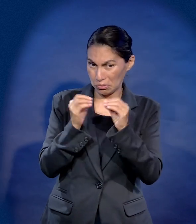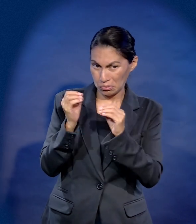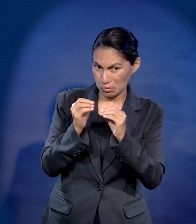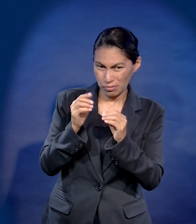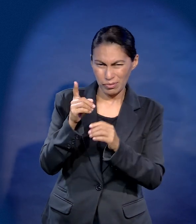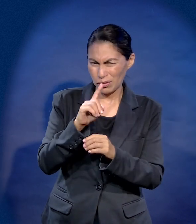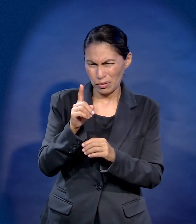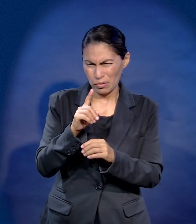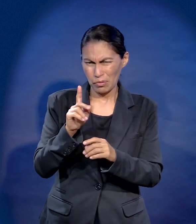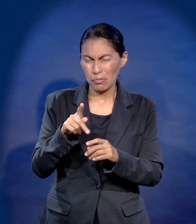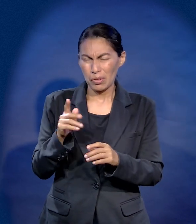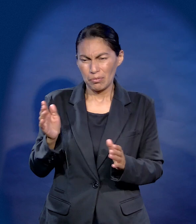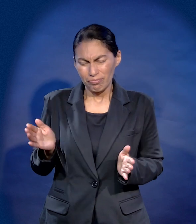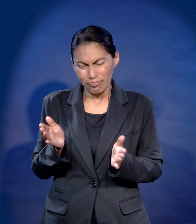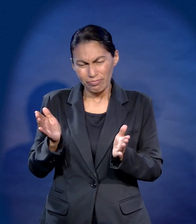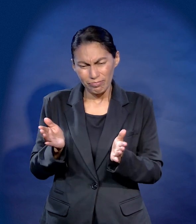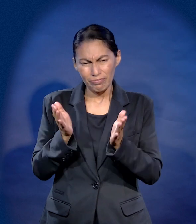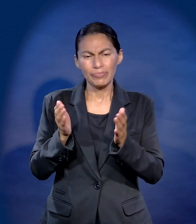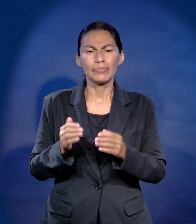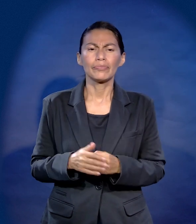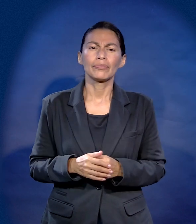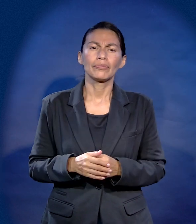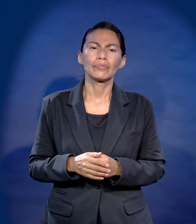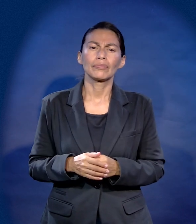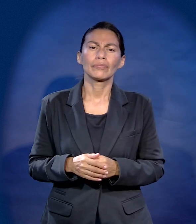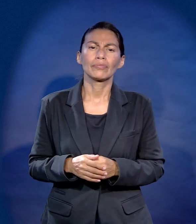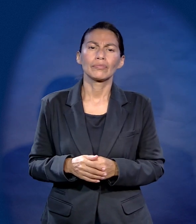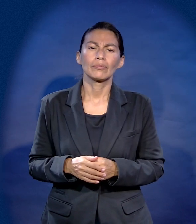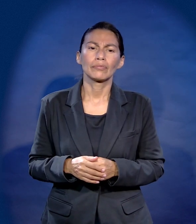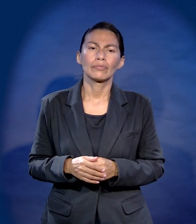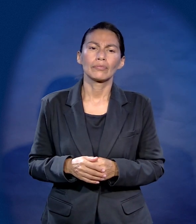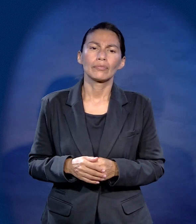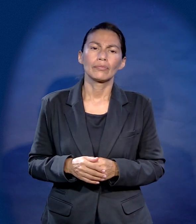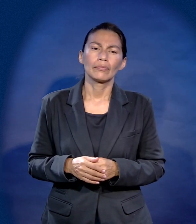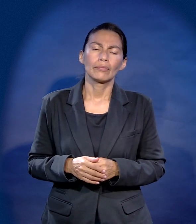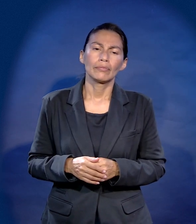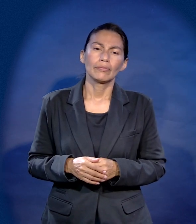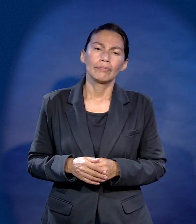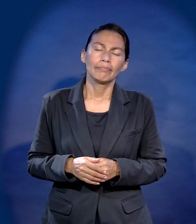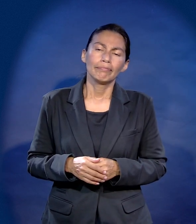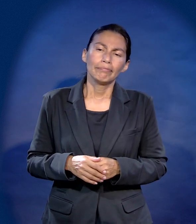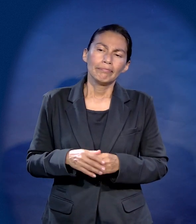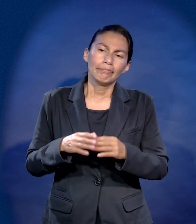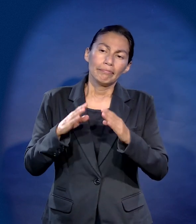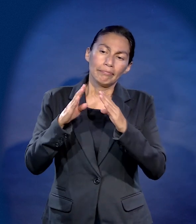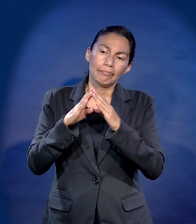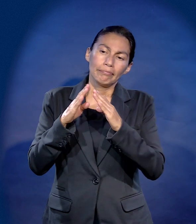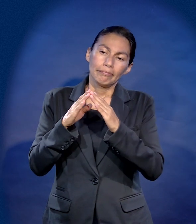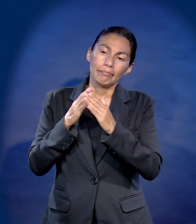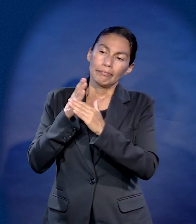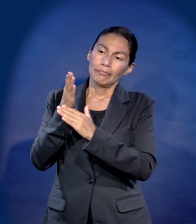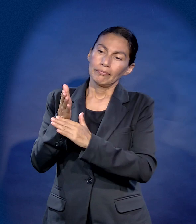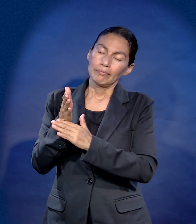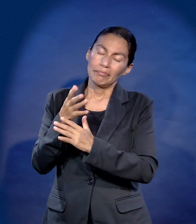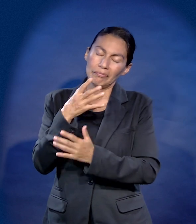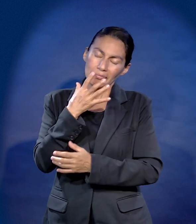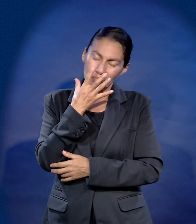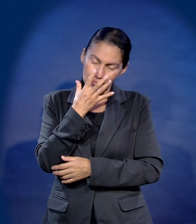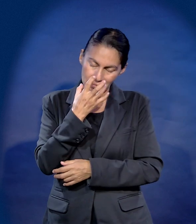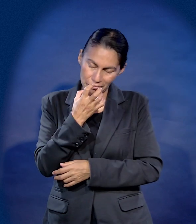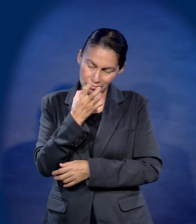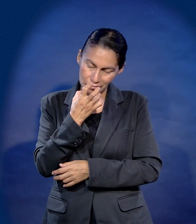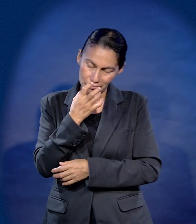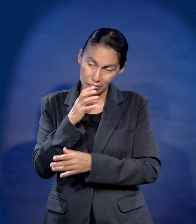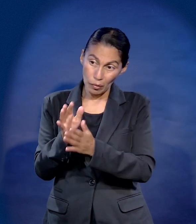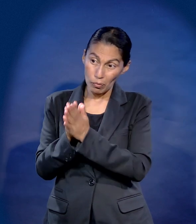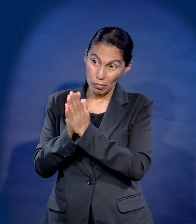estuvimos, así. No fue una discusión, pero sí fue una exhortación. Llegamos a la casa y yo estaba triste.